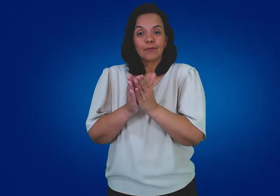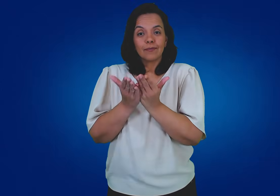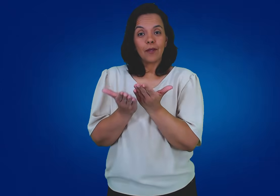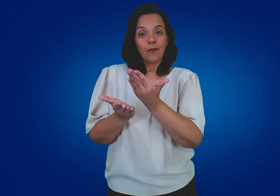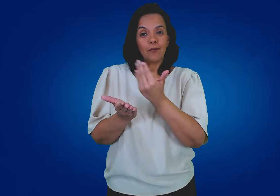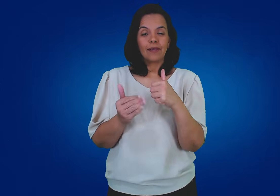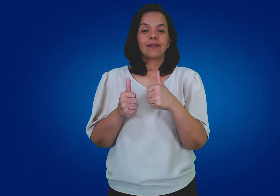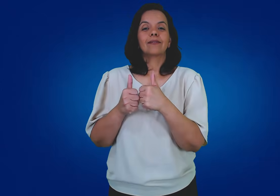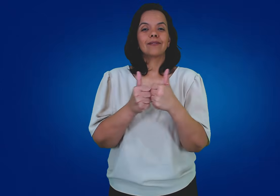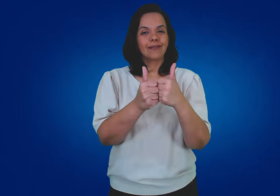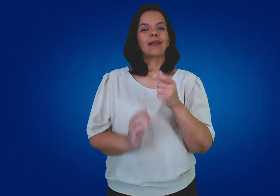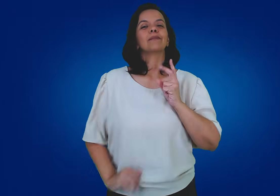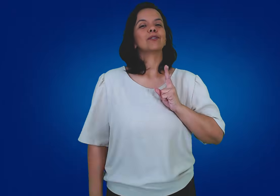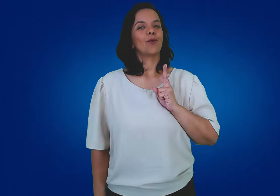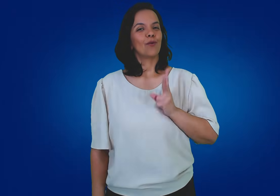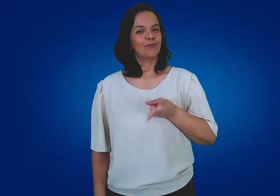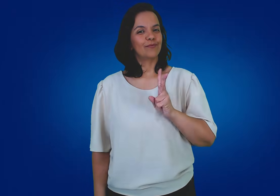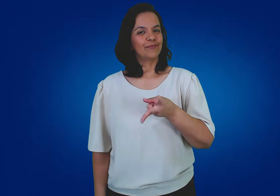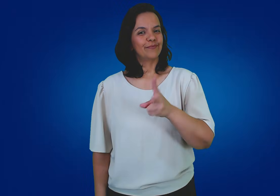vamos continuar a estudar o Vem Segue-me.